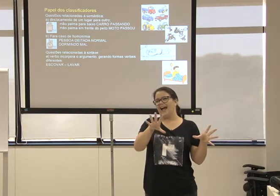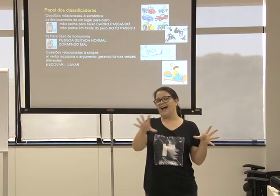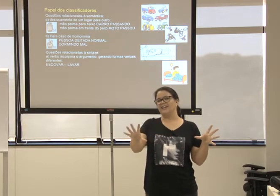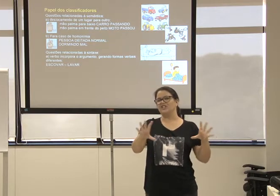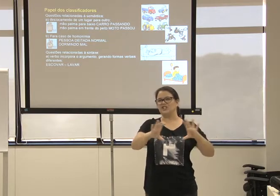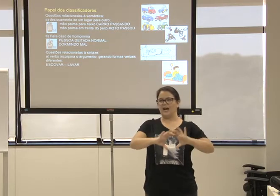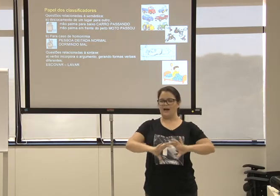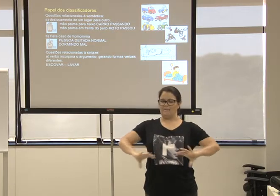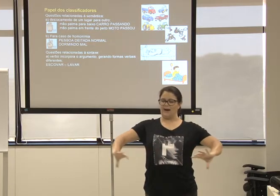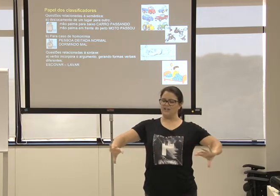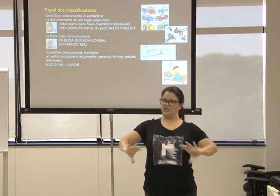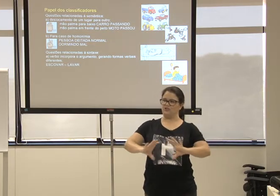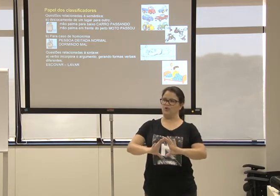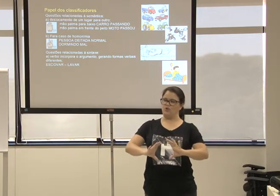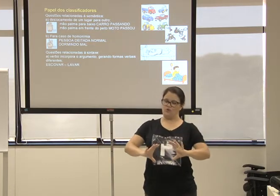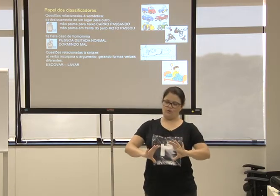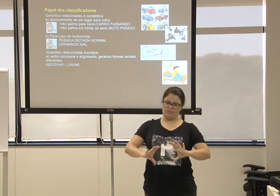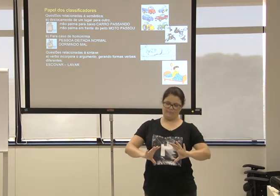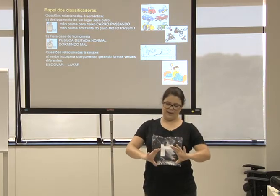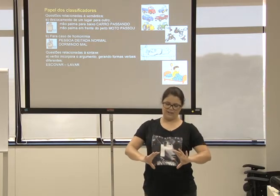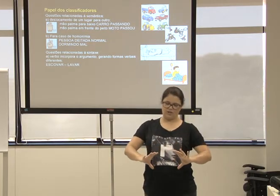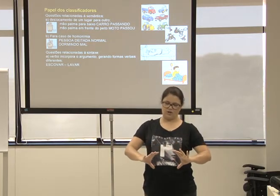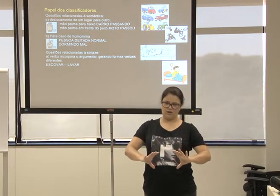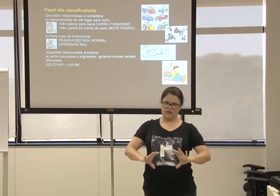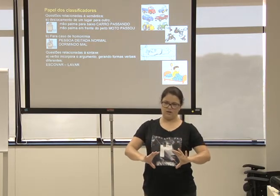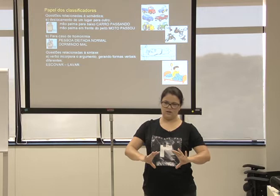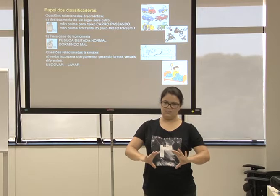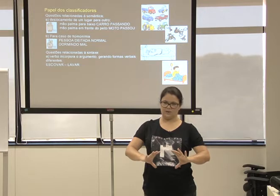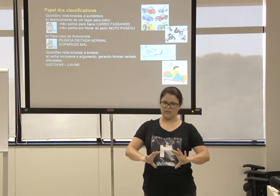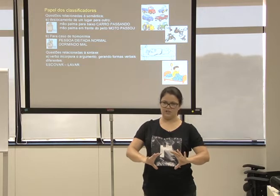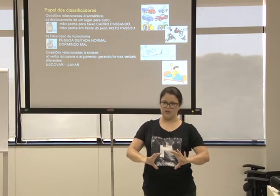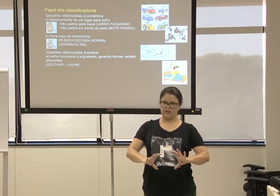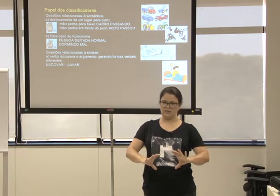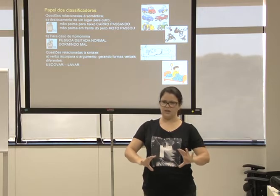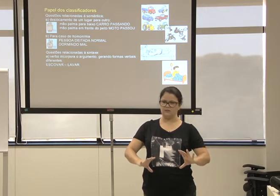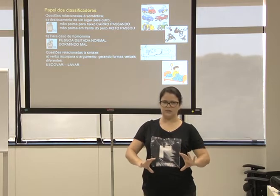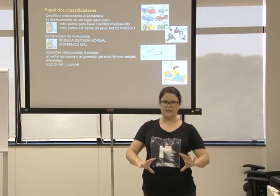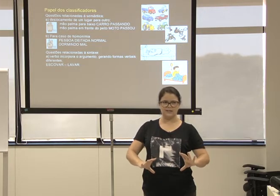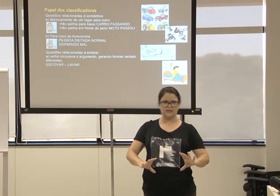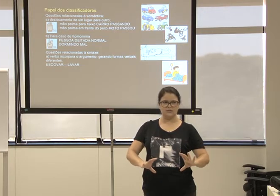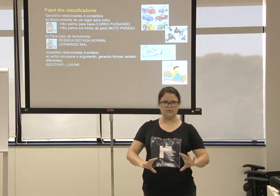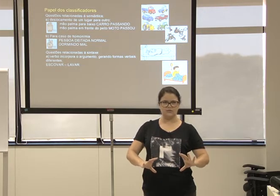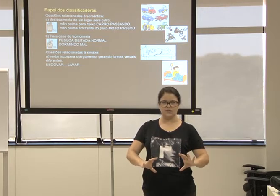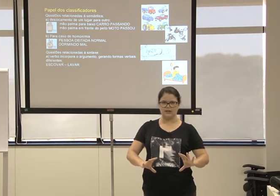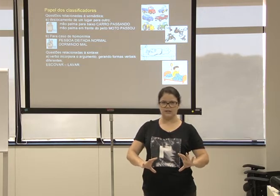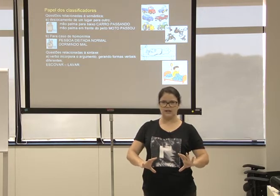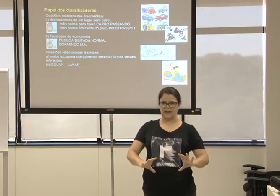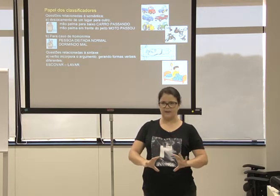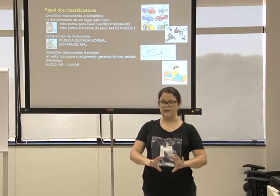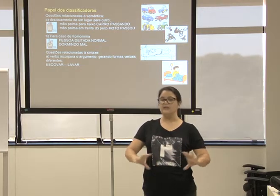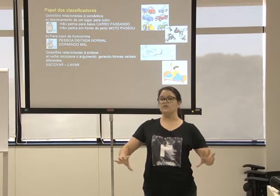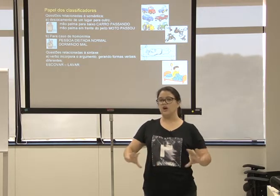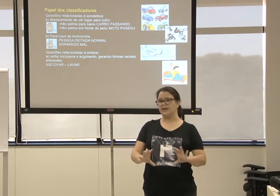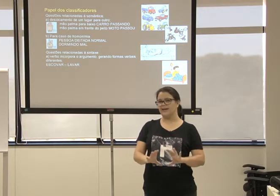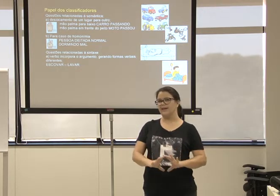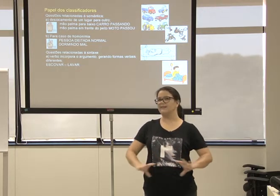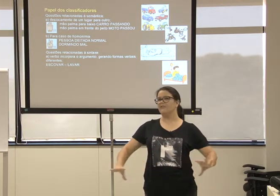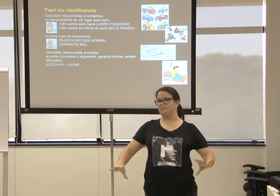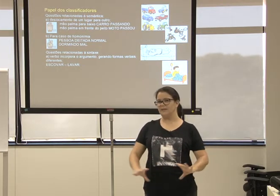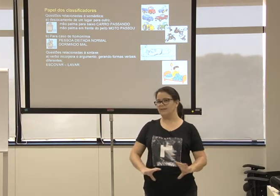Aí tinha a parte do para-choque. Para-choque tem o traseiro e o só que aí ele estava pintado